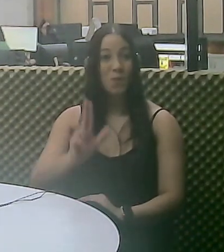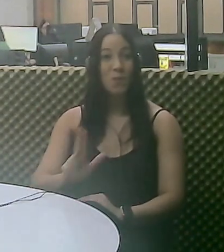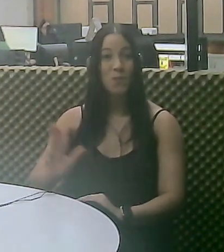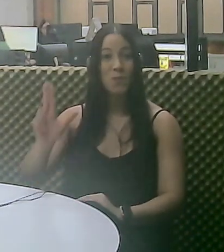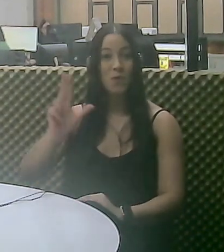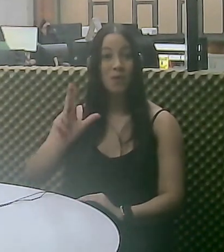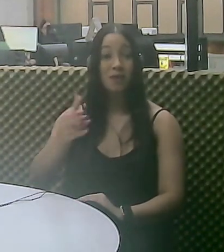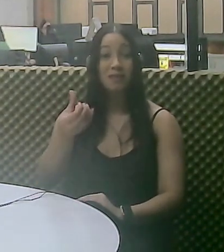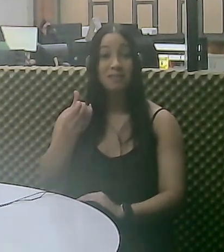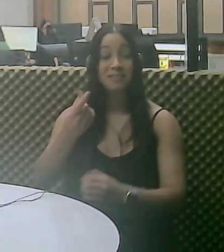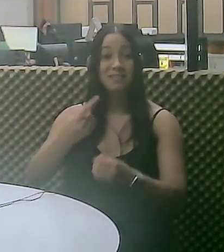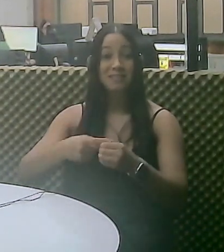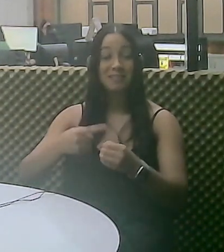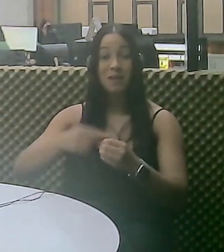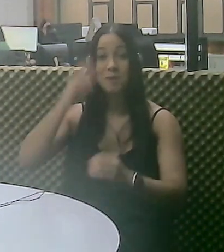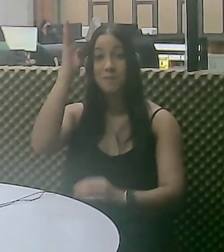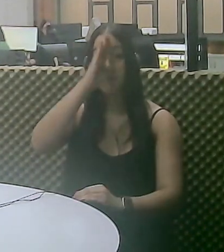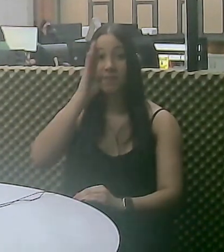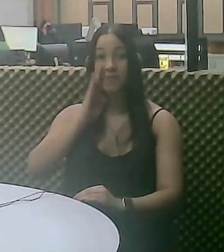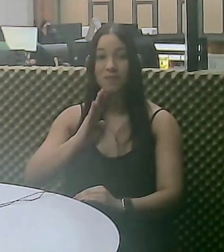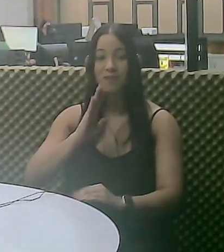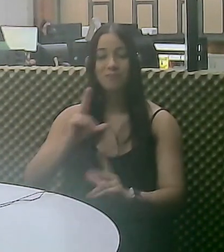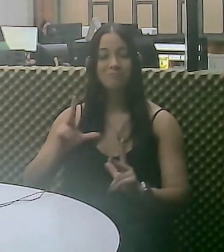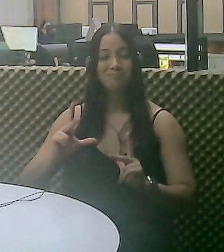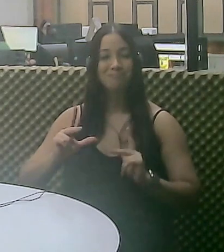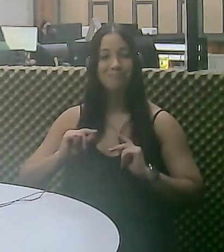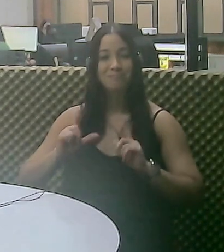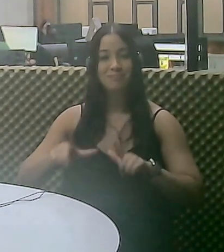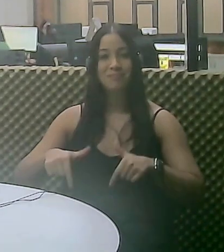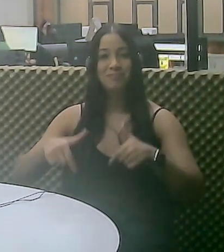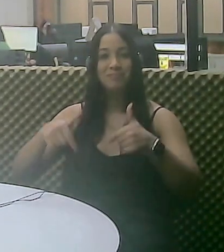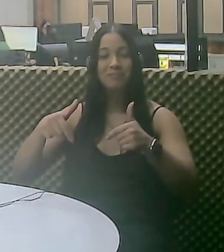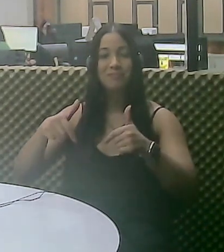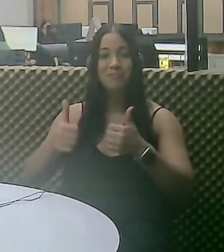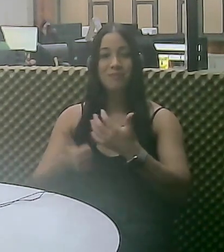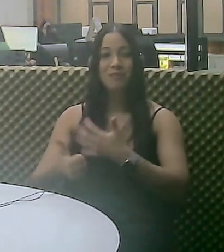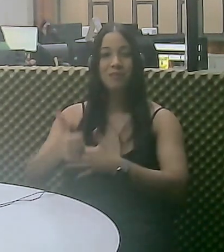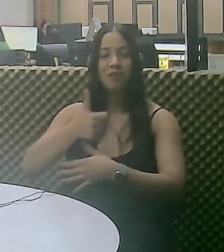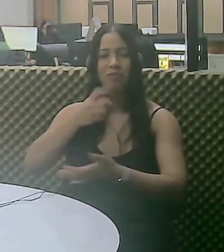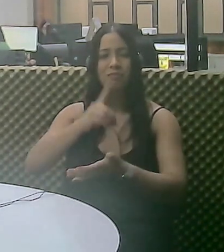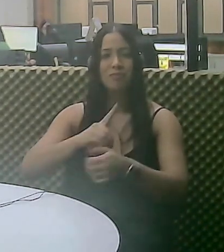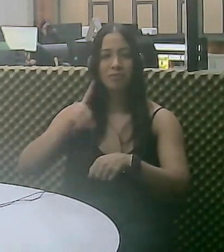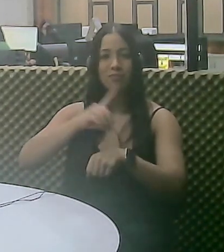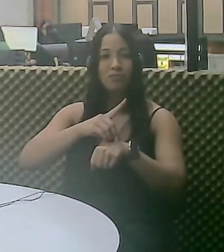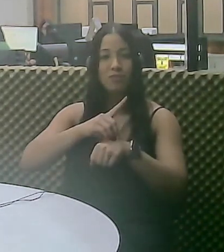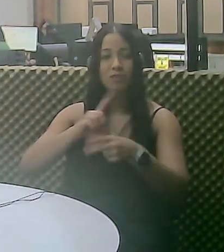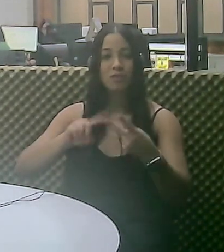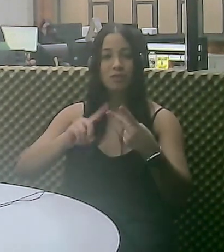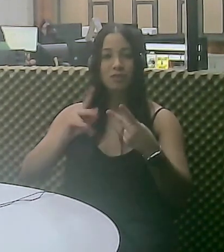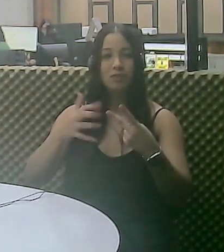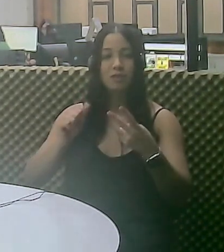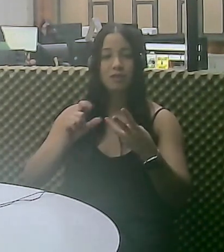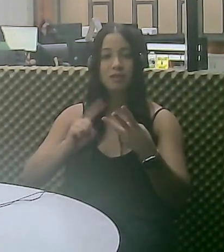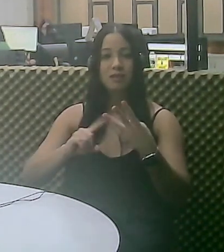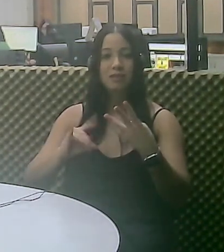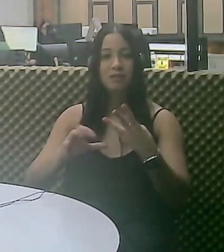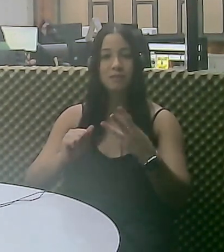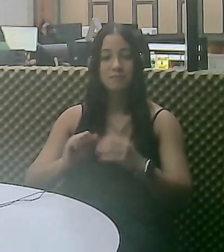Uberlândia é uma das 6 cidades brasileiras a receberem ação inovadora de combate à dengue, zika e chikungunya.